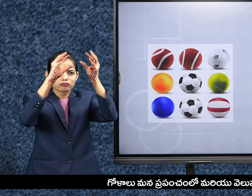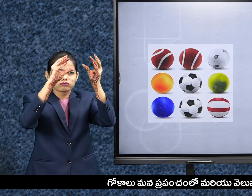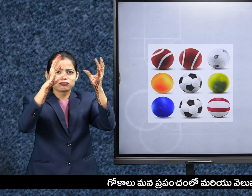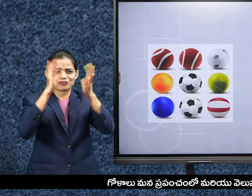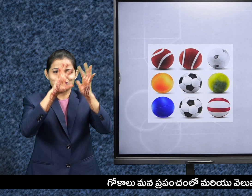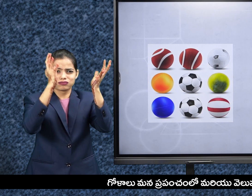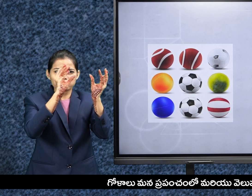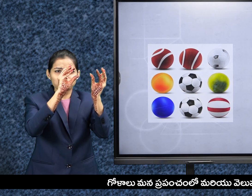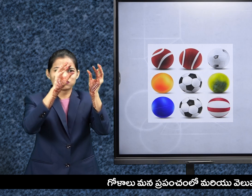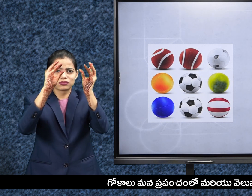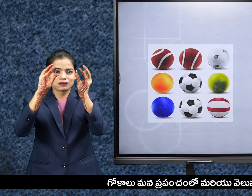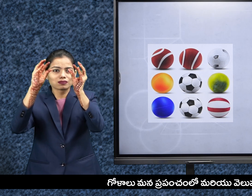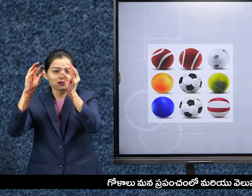చోట ఉన్నాయి.